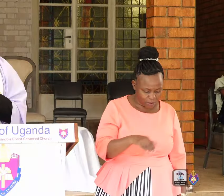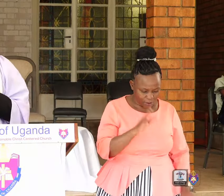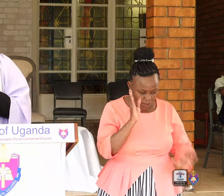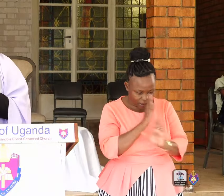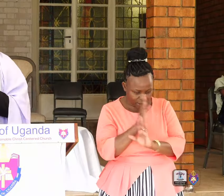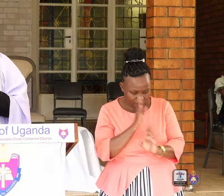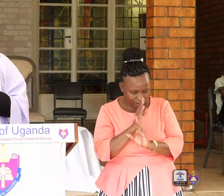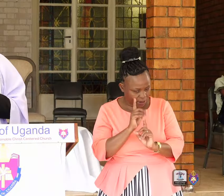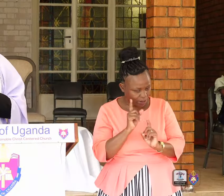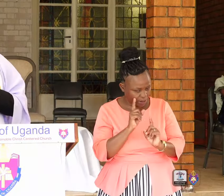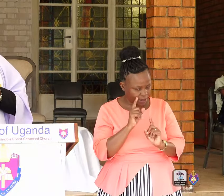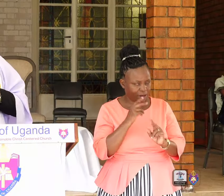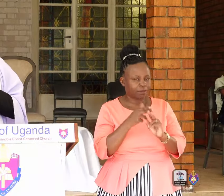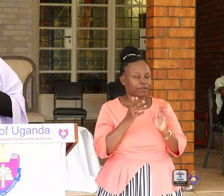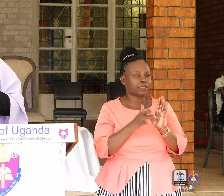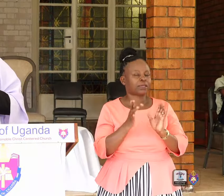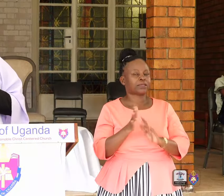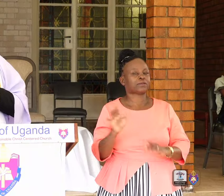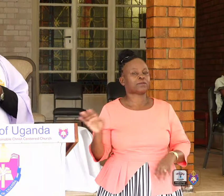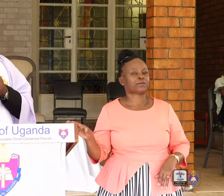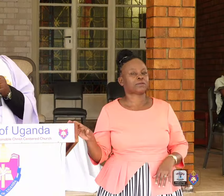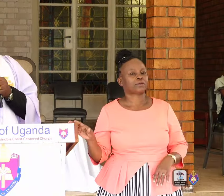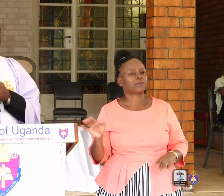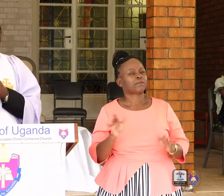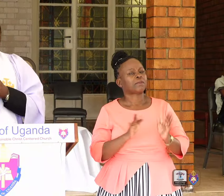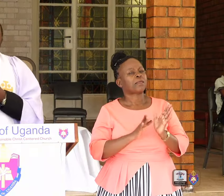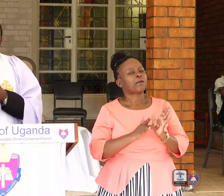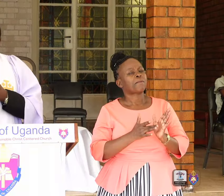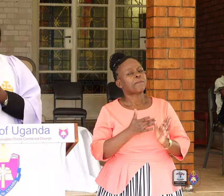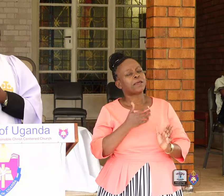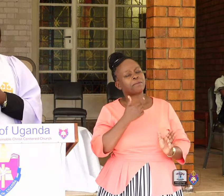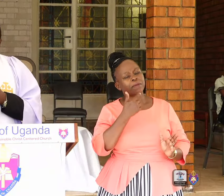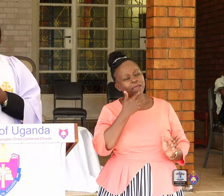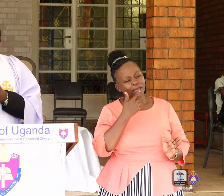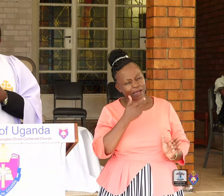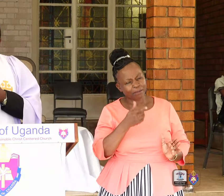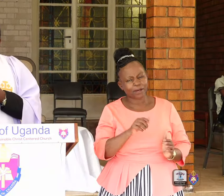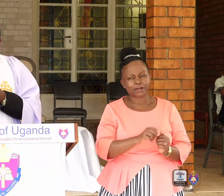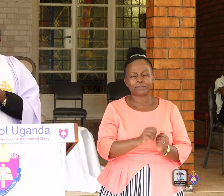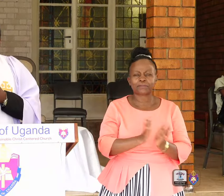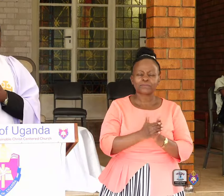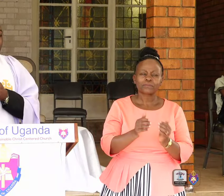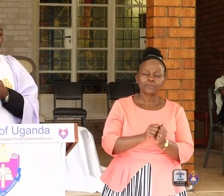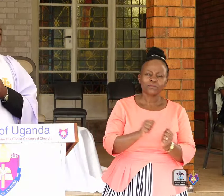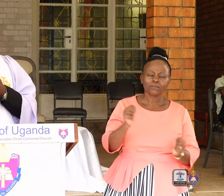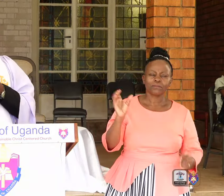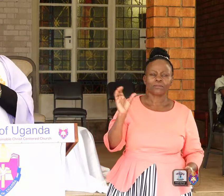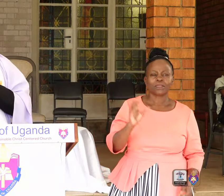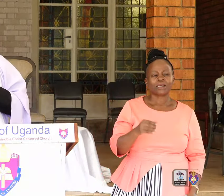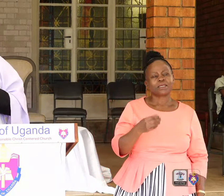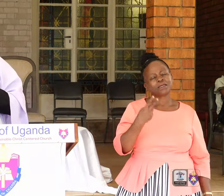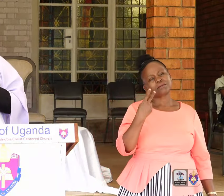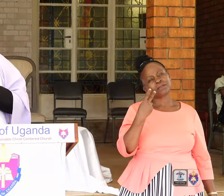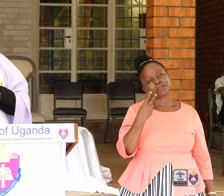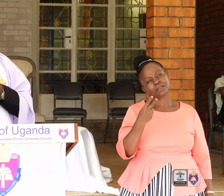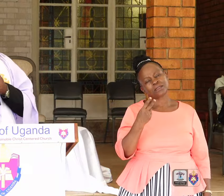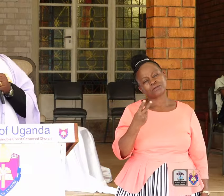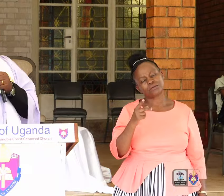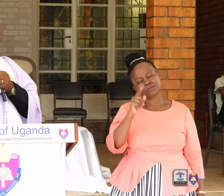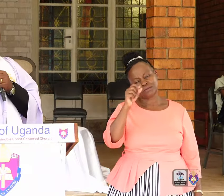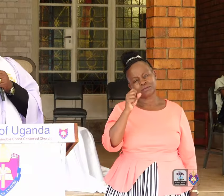bwekwesi mu linnya Yesu bayibuli egamba muki mu kubikkulirwa essuula ya 2 okutandika n'olunyiriri olw'13